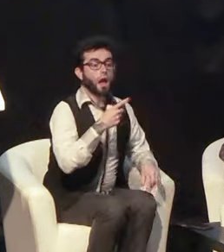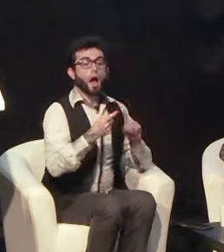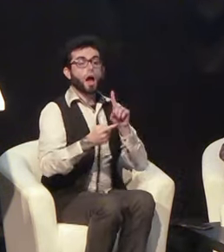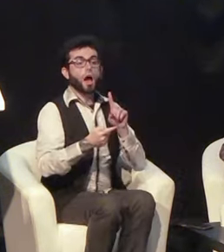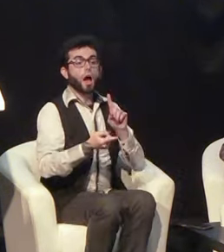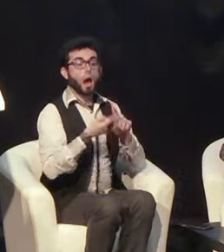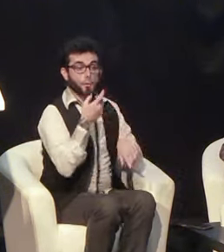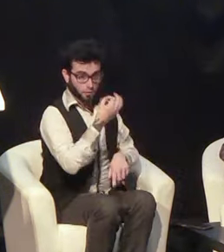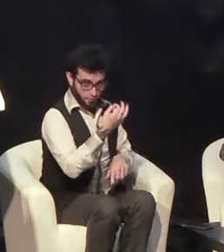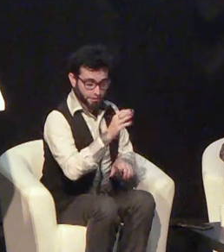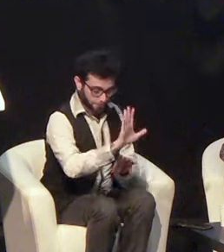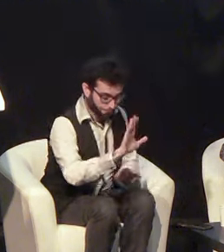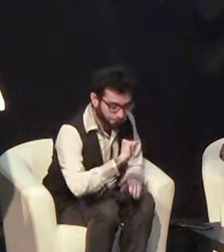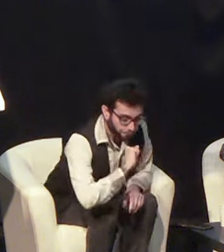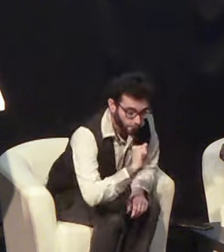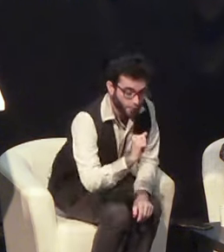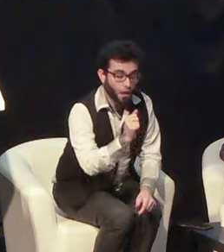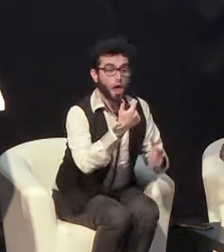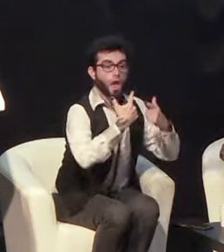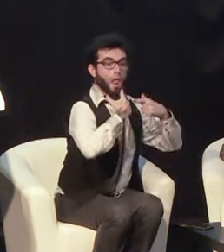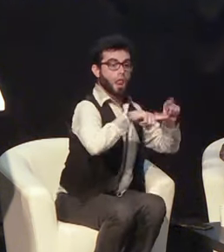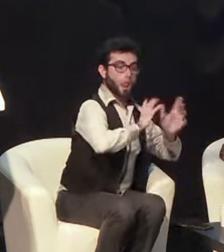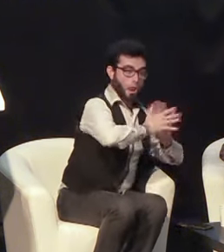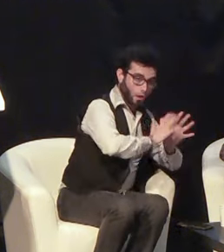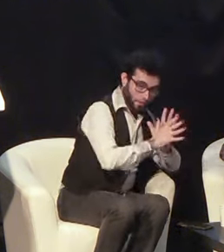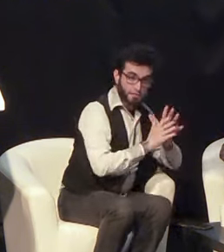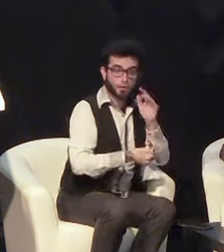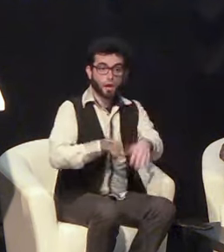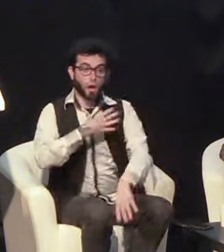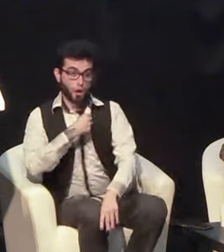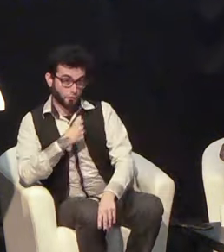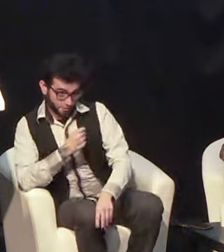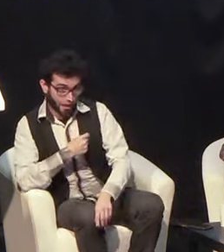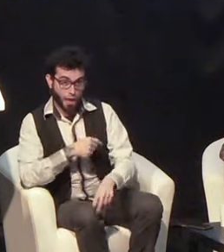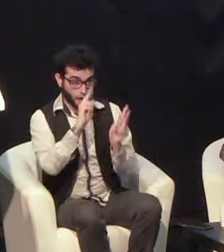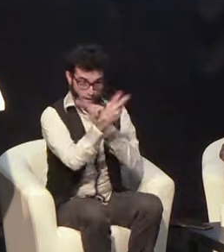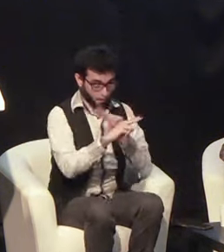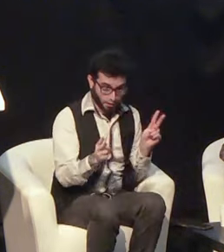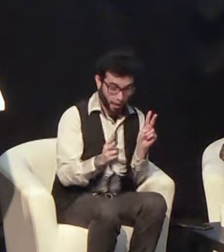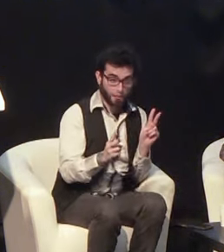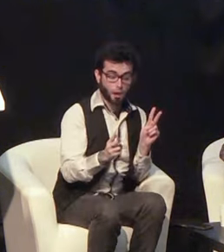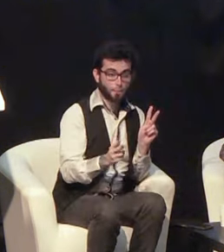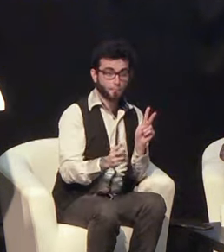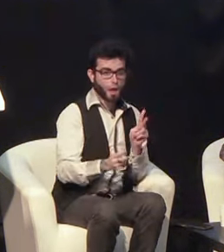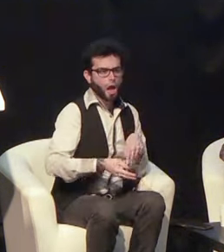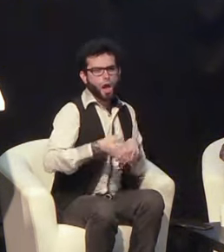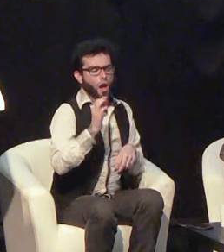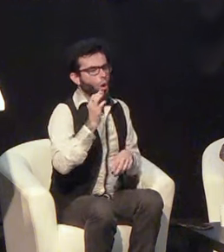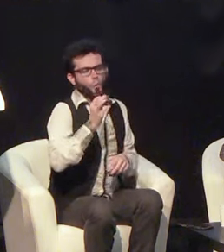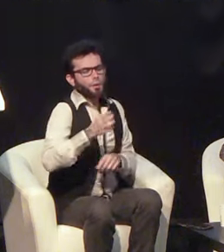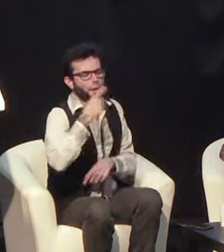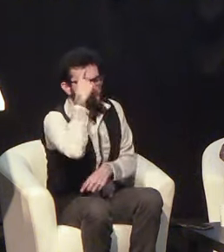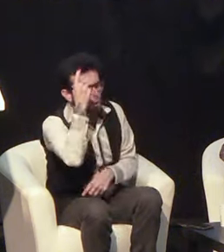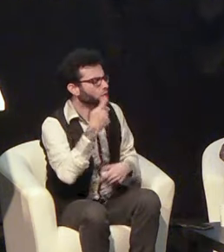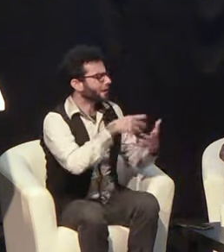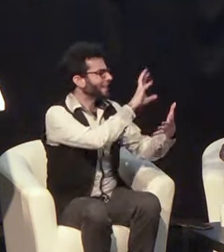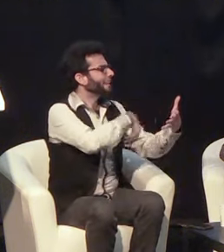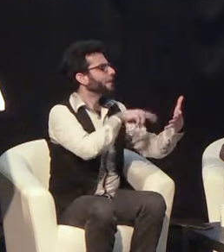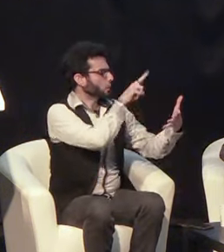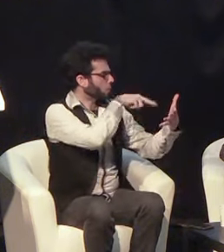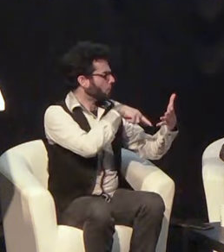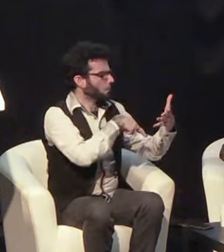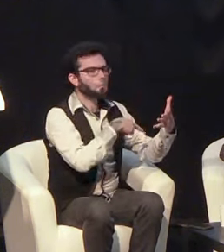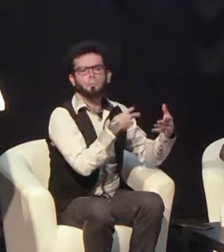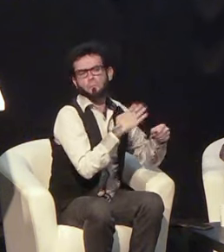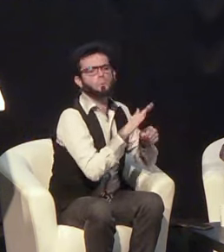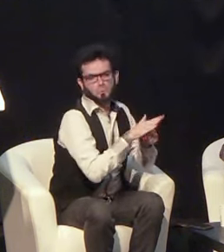Alors, quelque chose que je voudrais dire aux entendants, la langue des signes et le français, en fait, n'ont rien à voir. Alors,